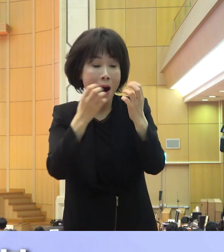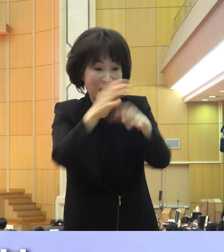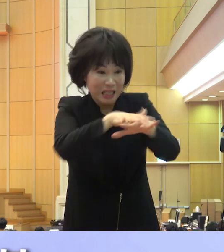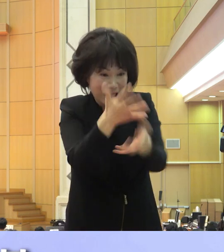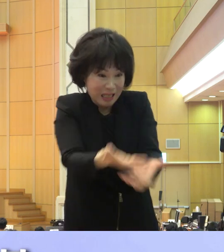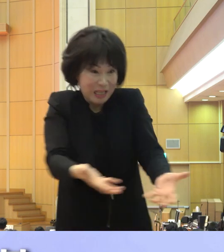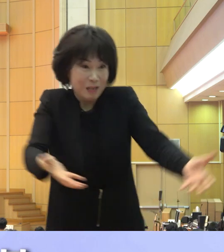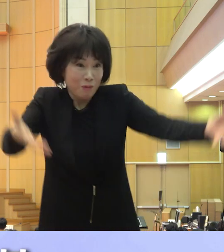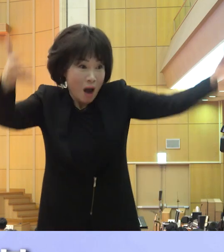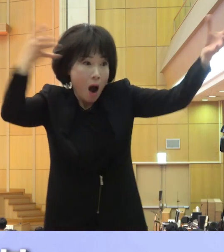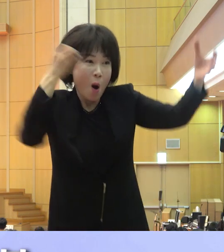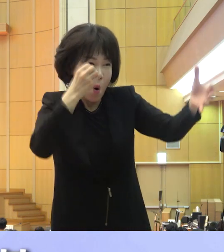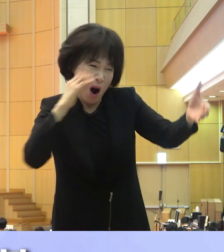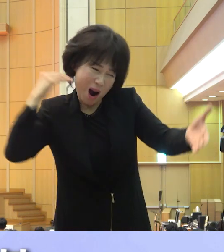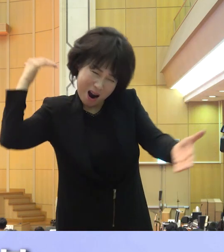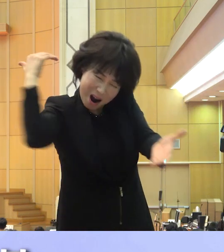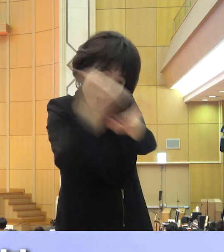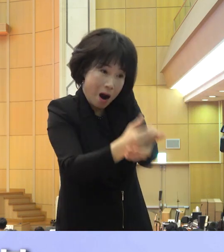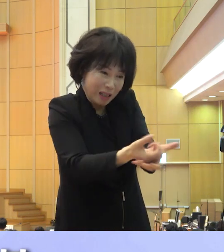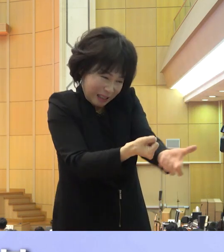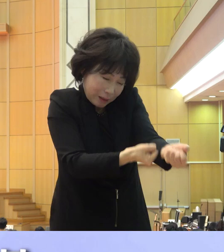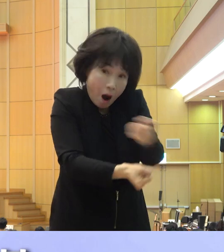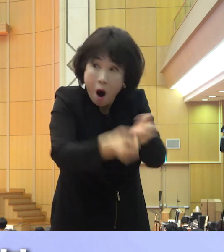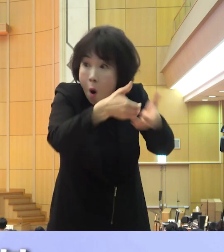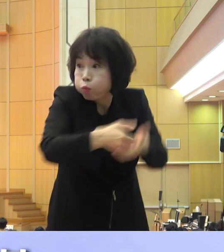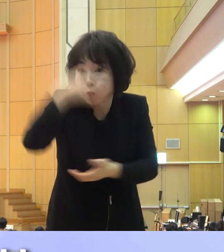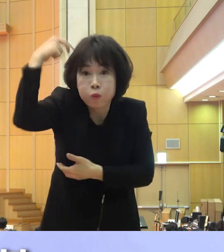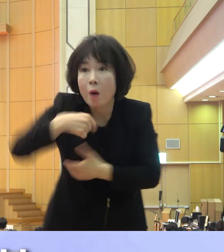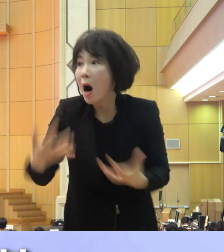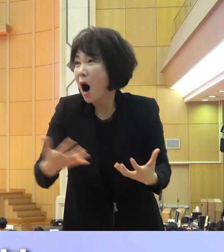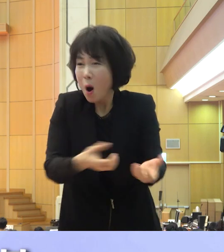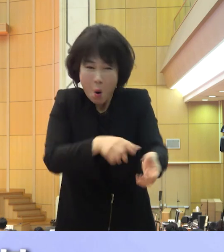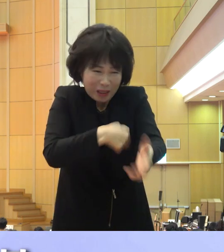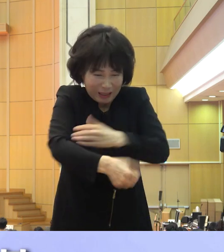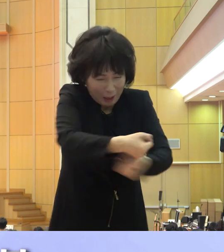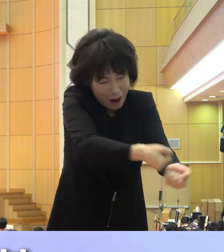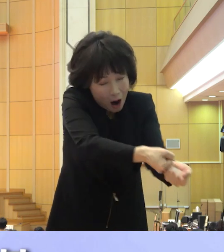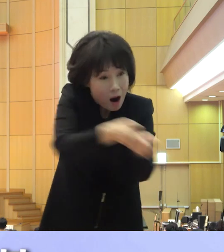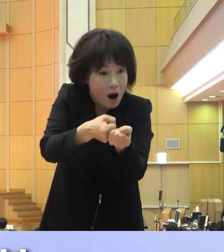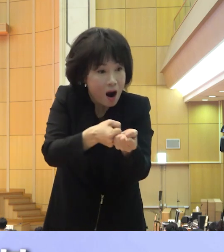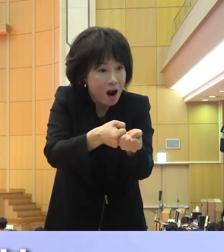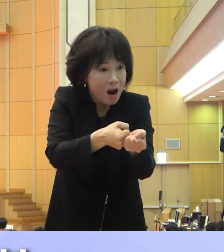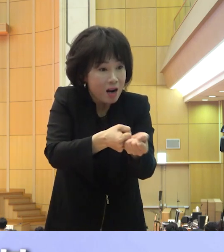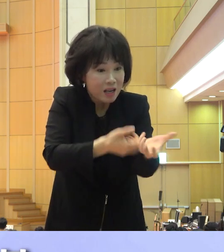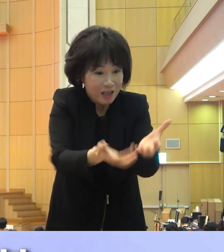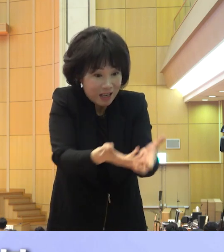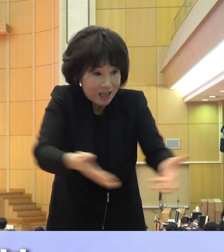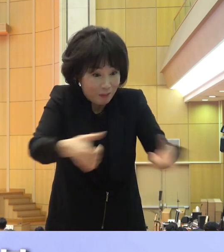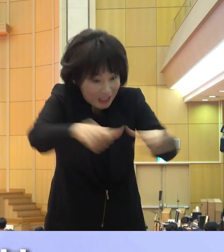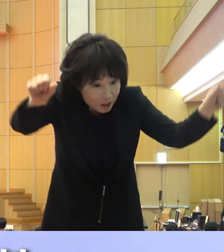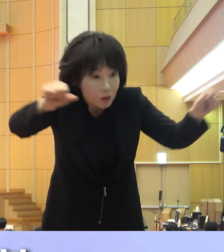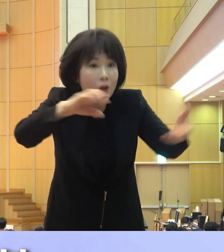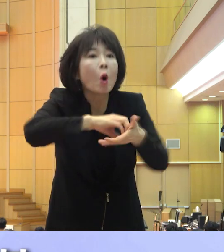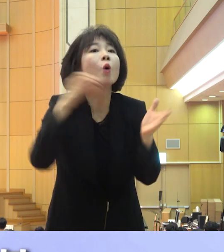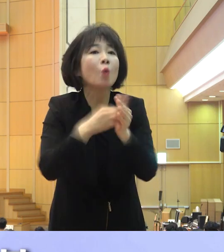찢어지게 복 받았네. 그물이 찢어질 정도로 고기 많이 잡았네. 찢어질